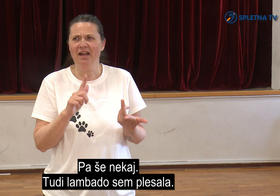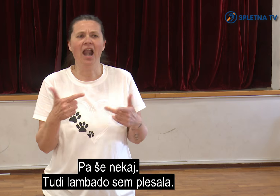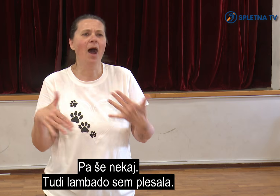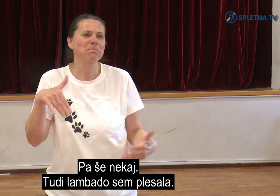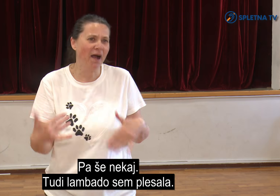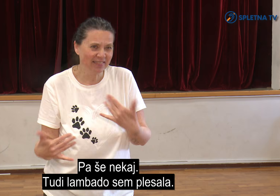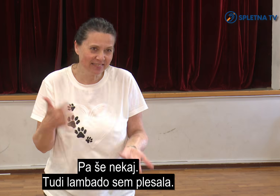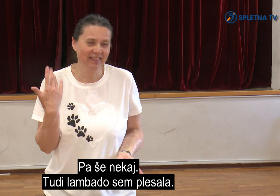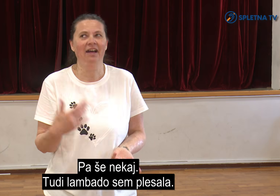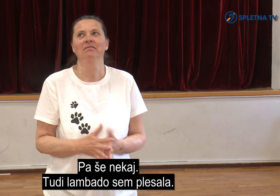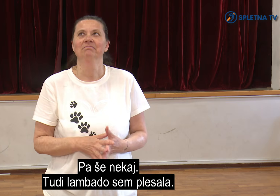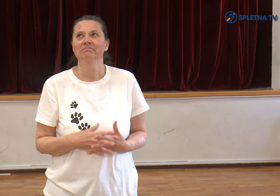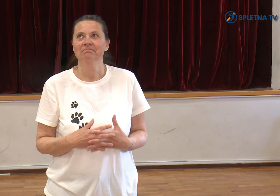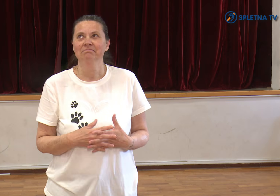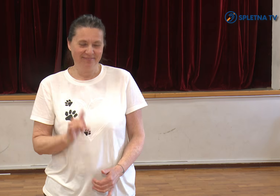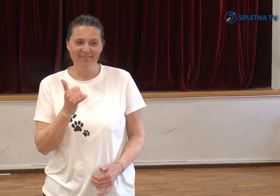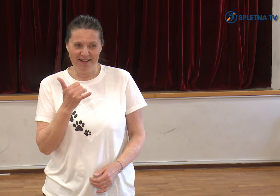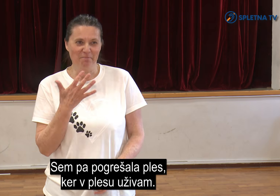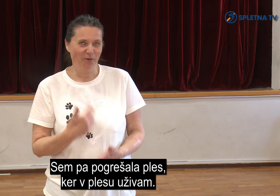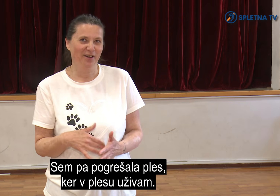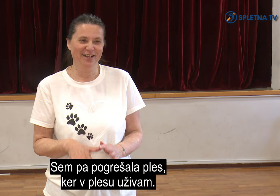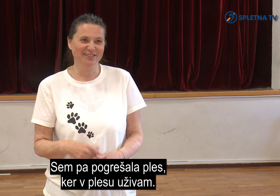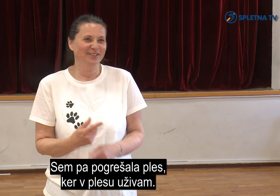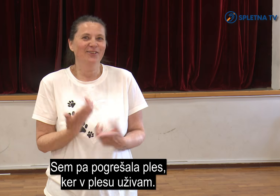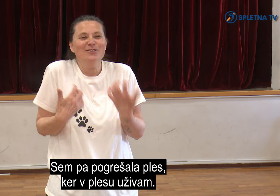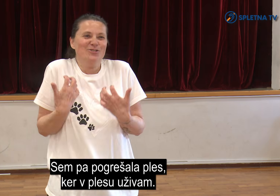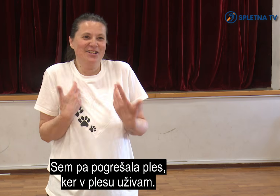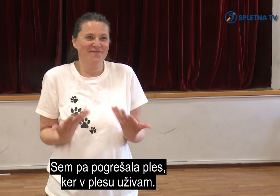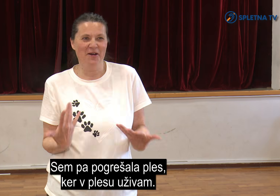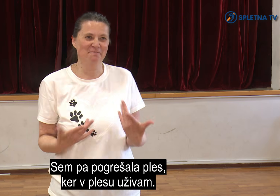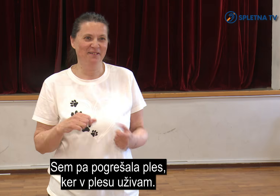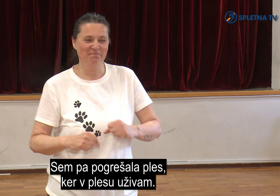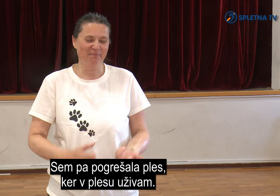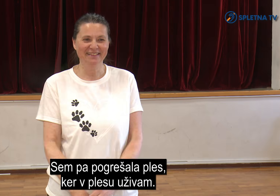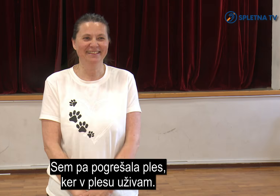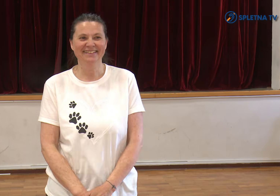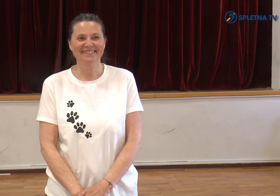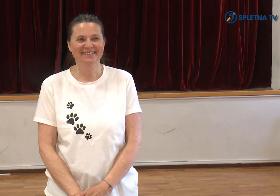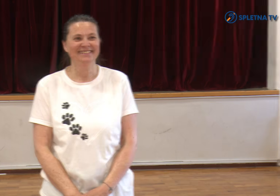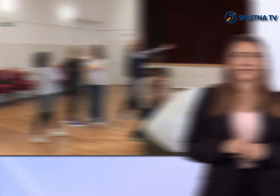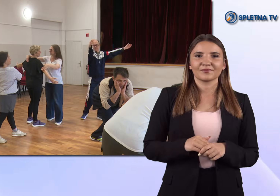plesala. Sem pa pogrešala ples, ker v plesu uživam.